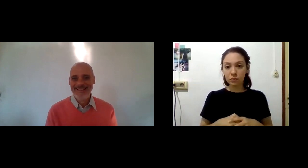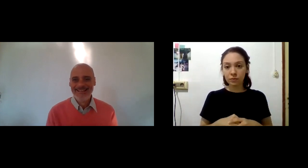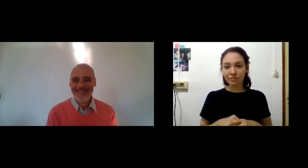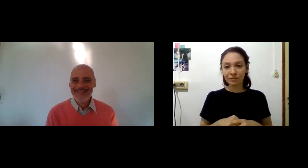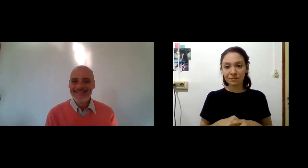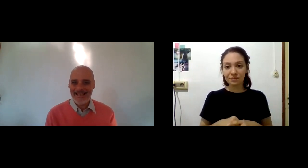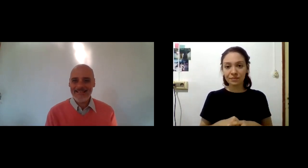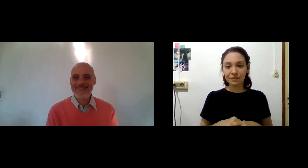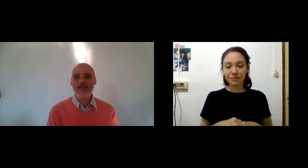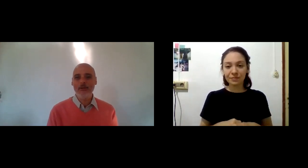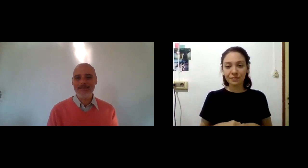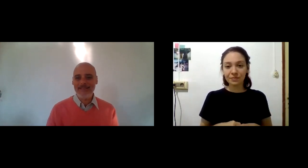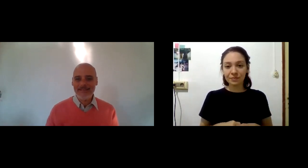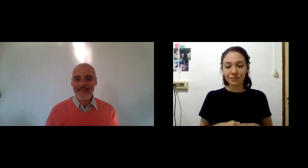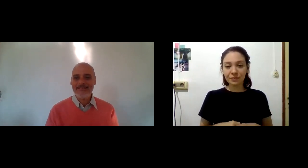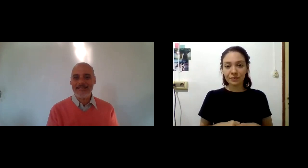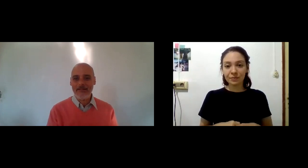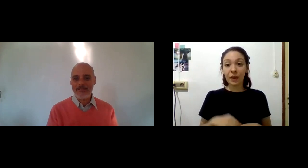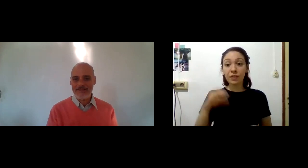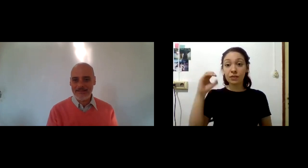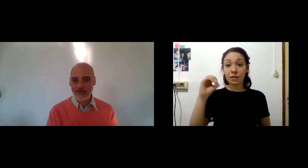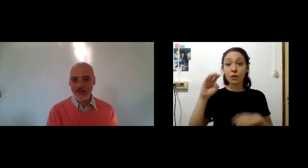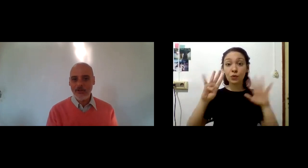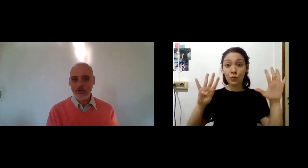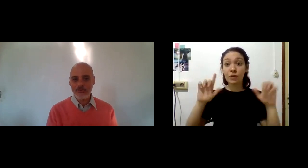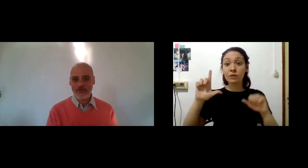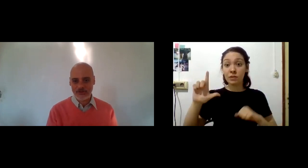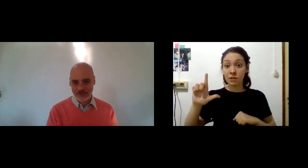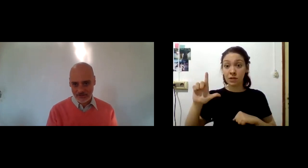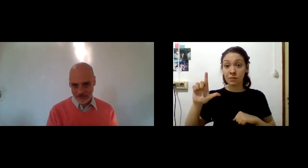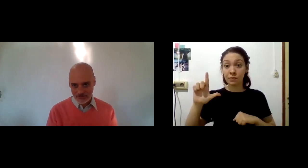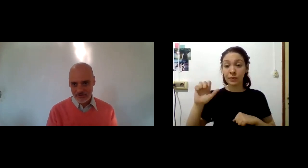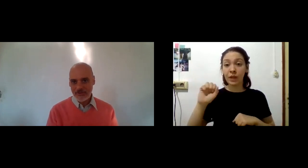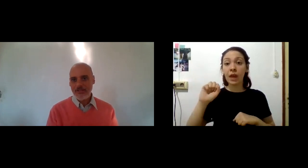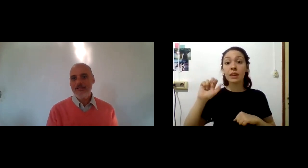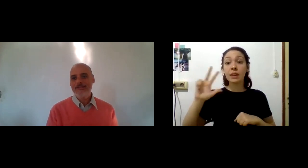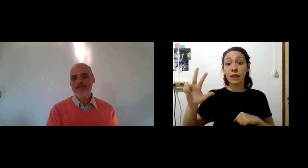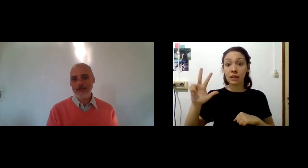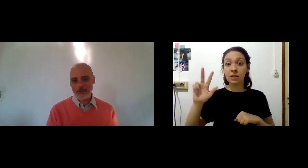ver habilitado. Da, Nadie lo va a encontrar. 097 325 800.